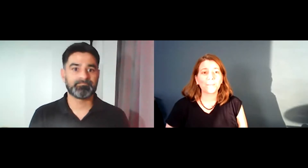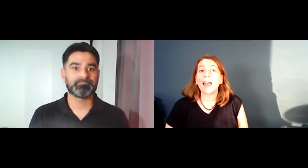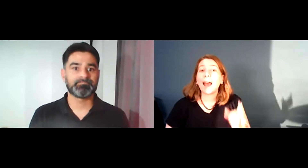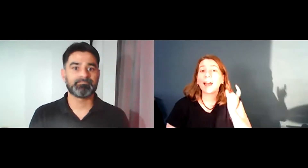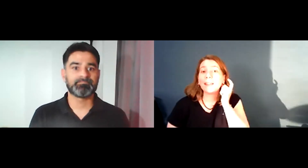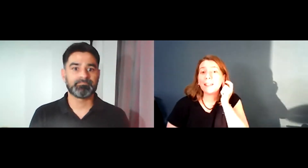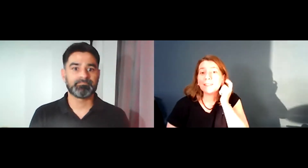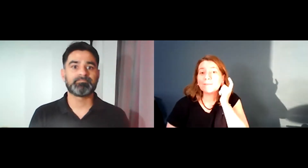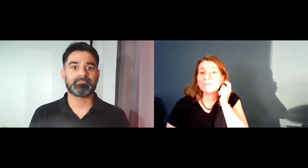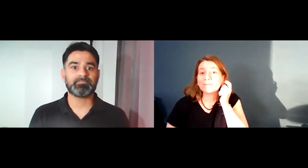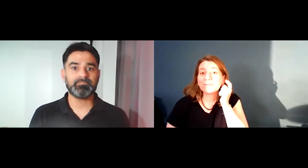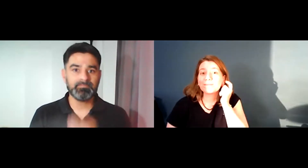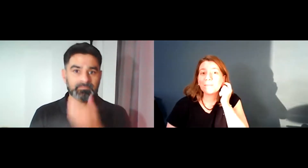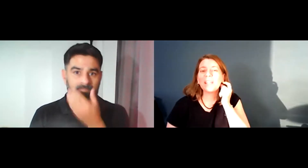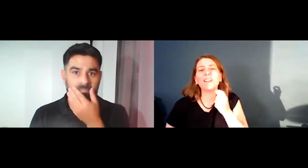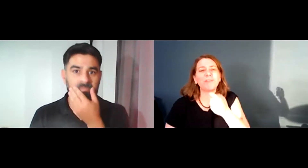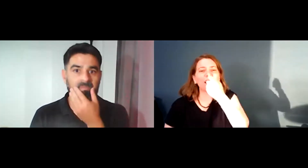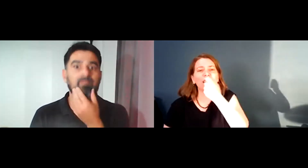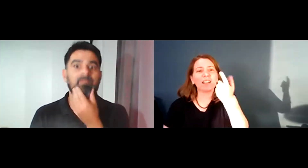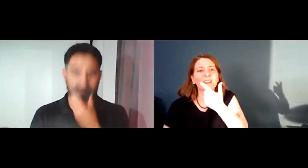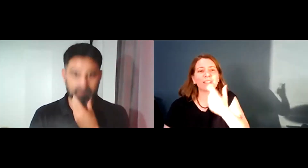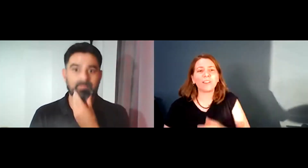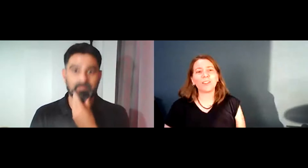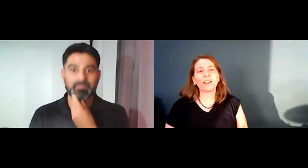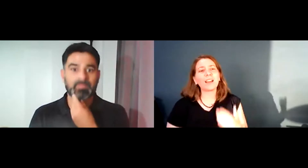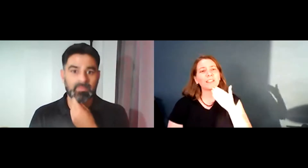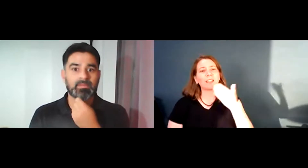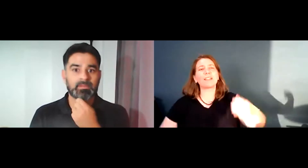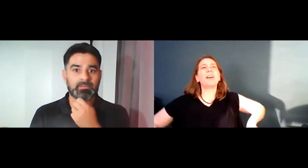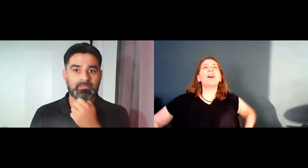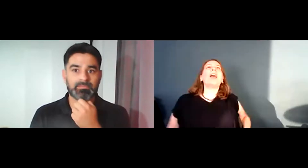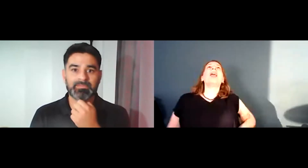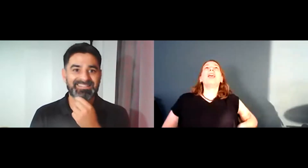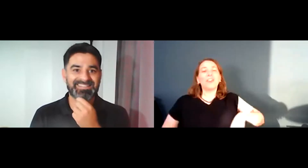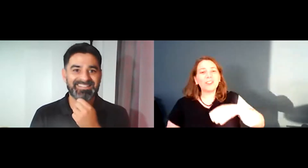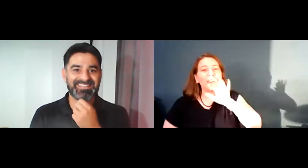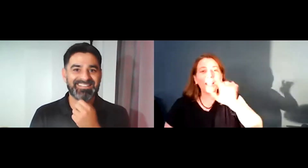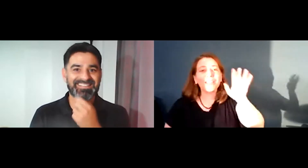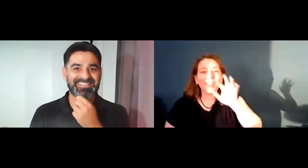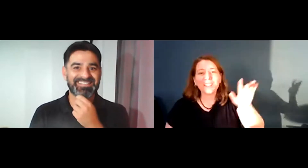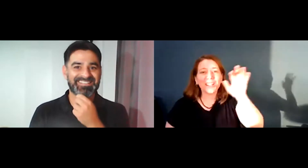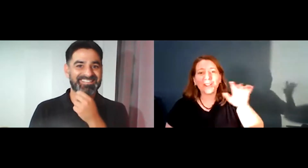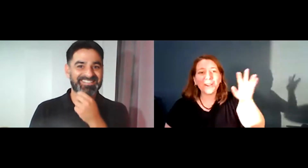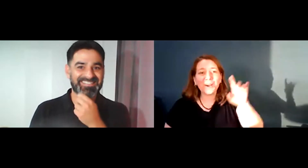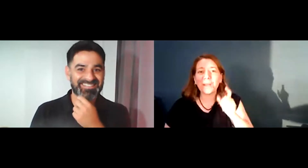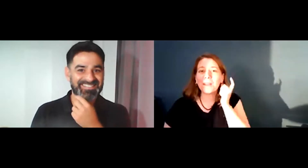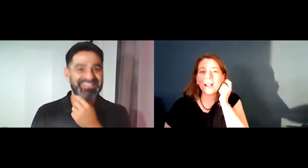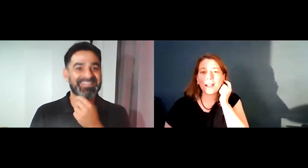Alicia. ¿Anelí? Miren qué fácil que es ahora, gracias. No tengo que analizar el nombre, miren, ahí